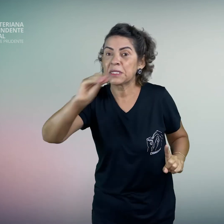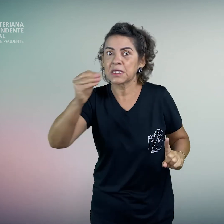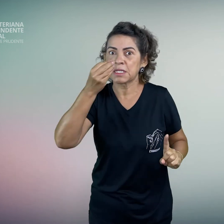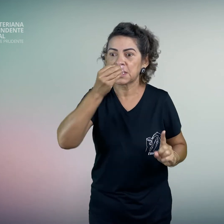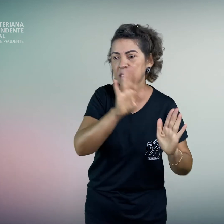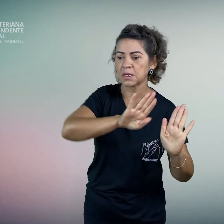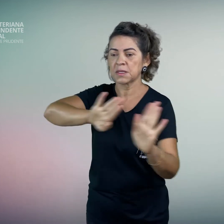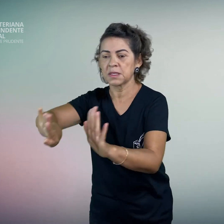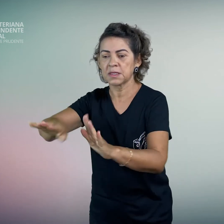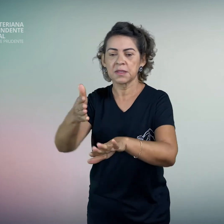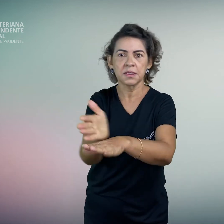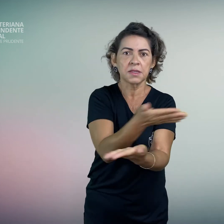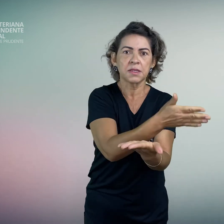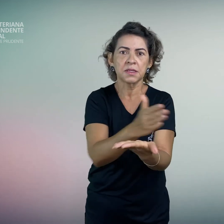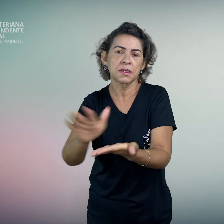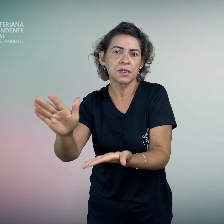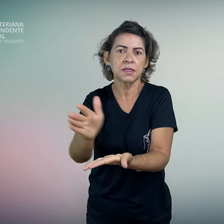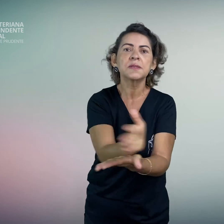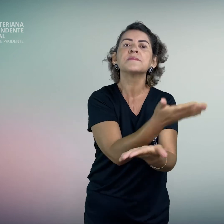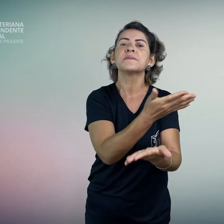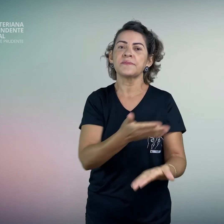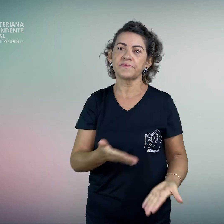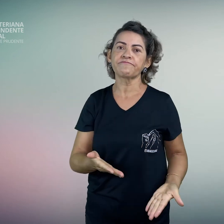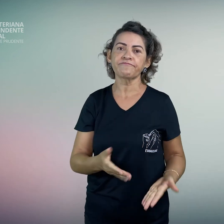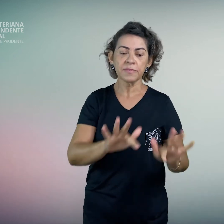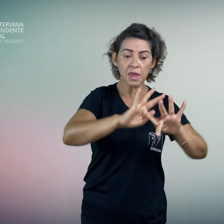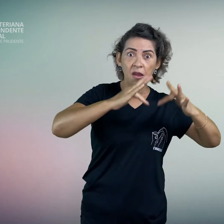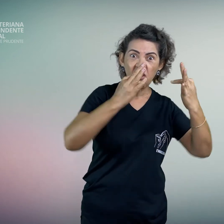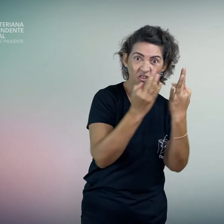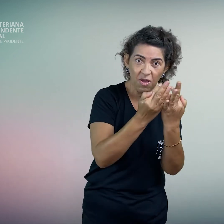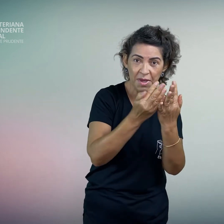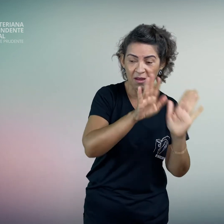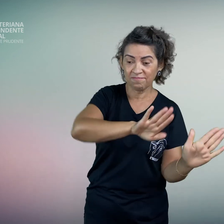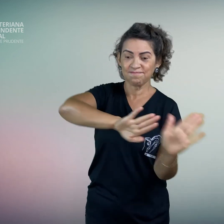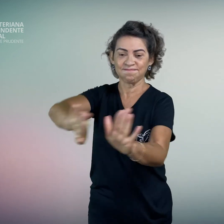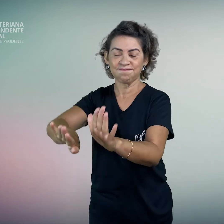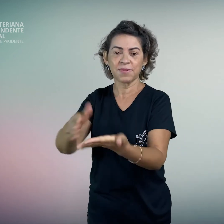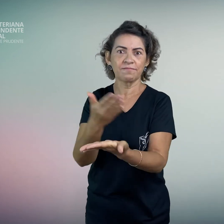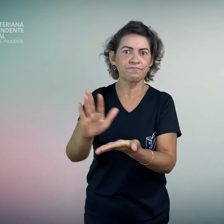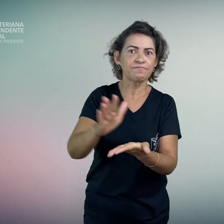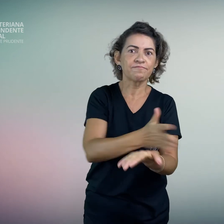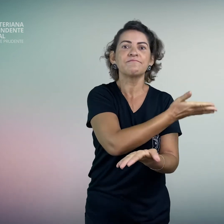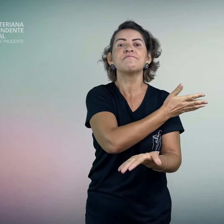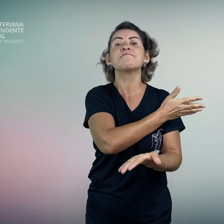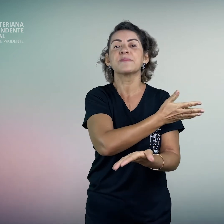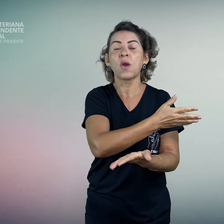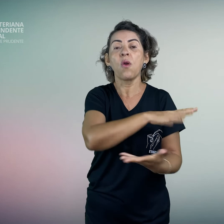Homens e mulheres rejeitados por suas famílias, por sistemas religiosos e pelo mundo.